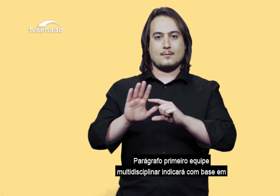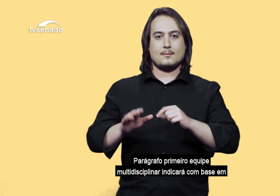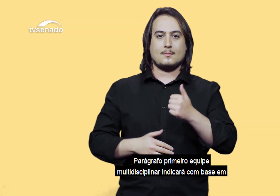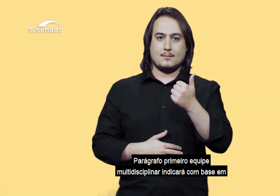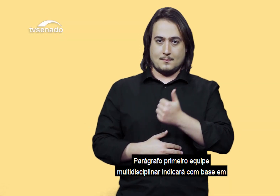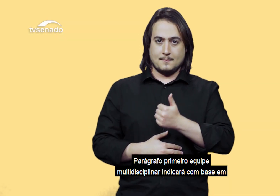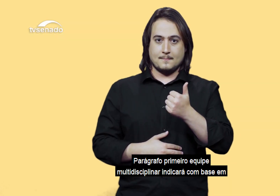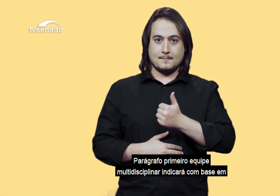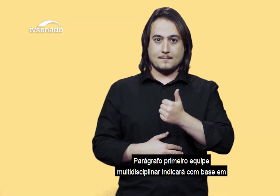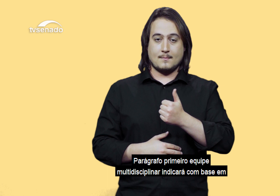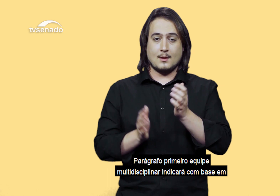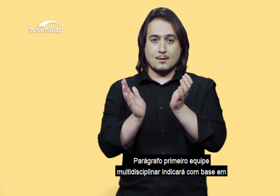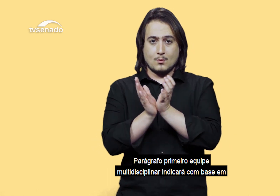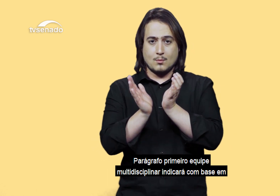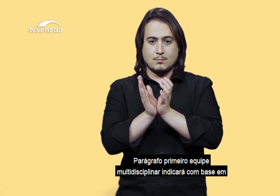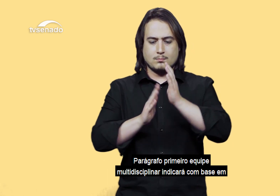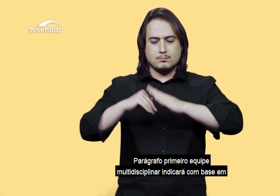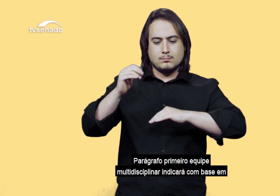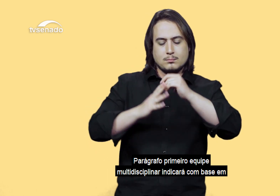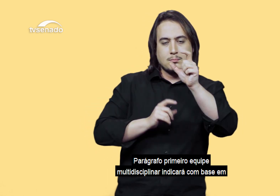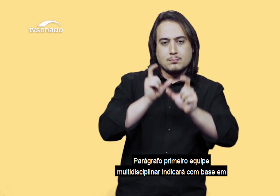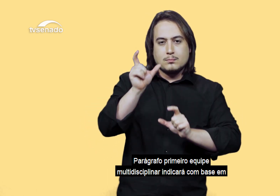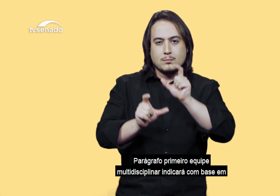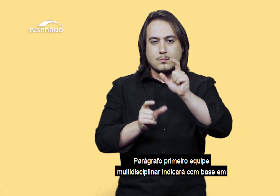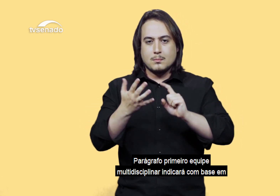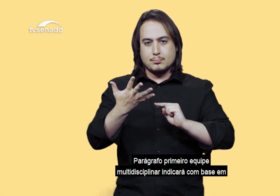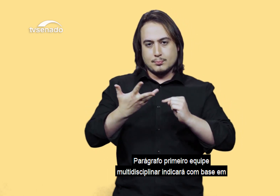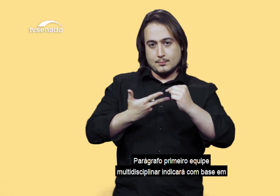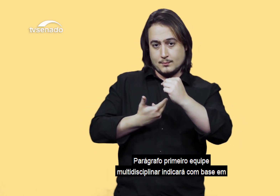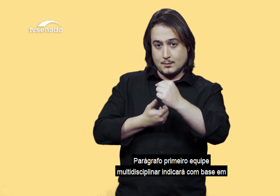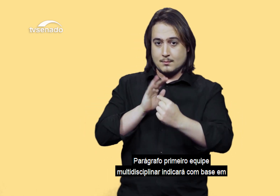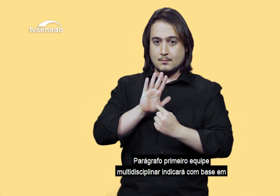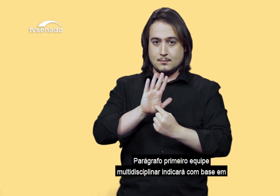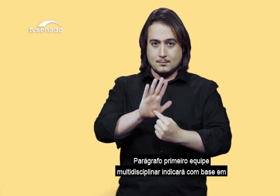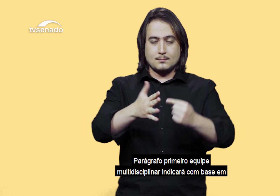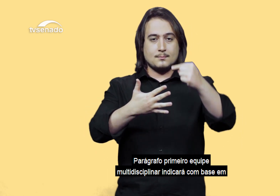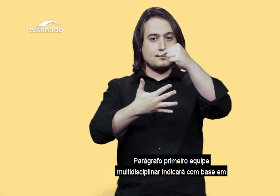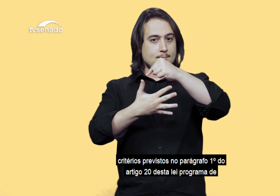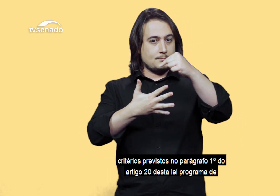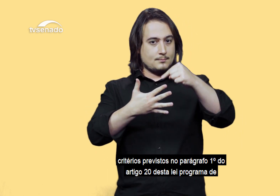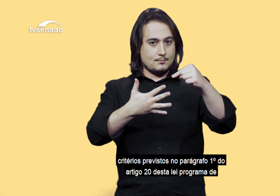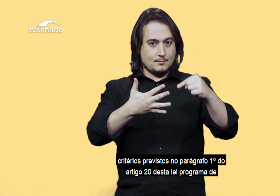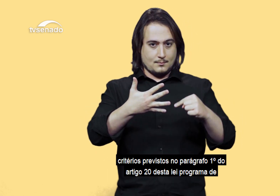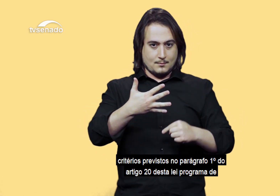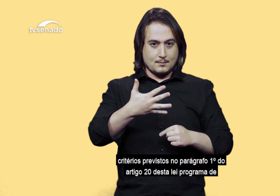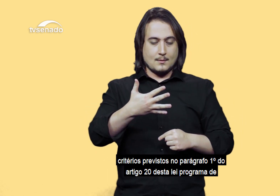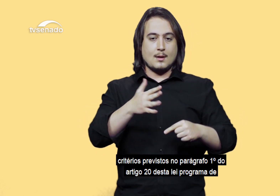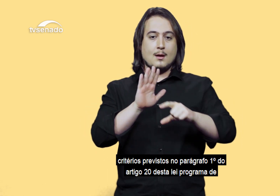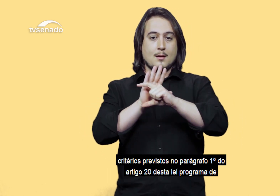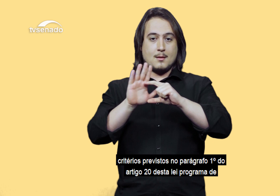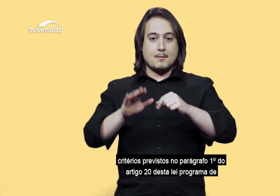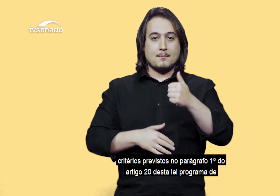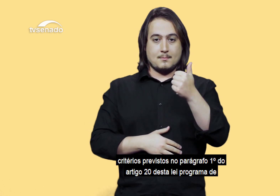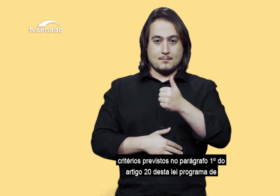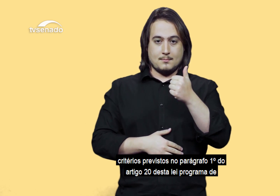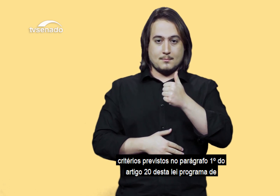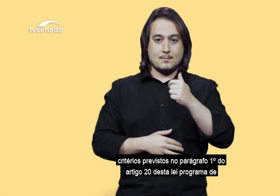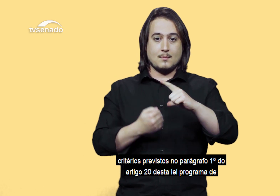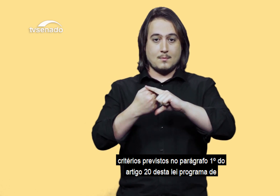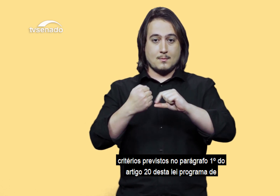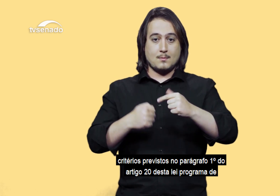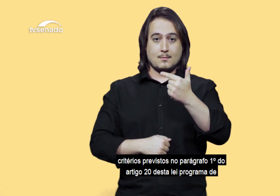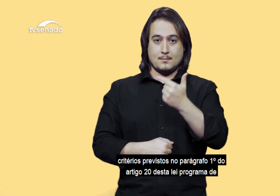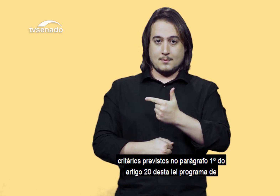Parágrafo 1º. Equipe multidisciplinar indicará, com base em critérios previstos no parágrafo